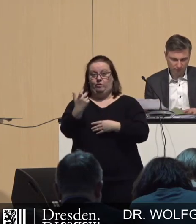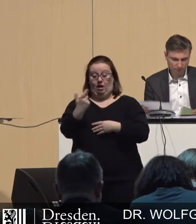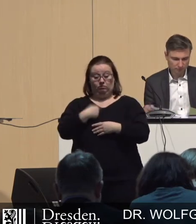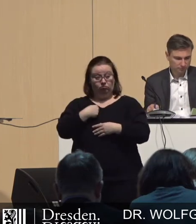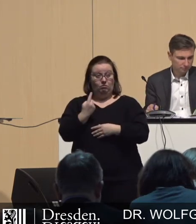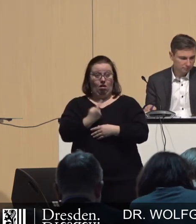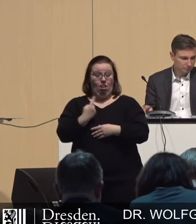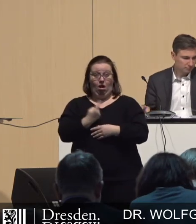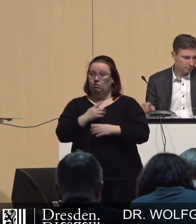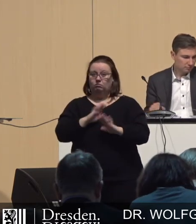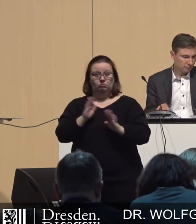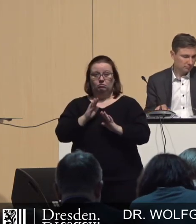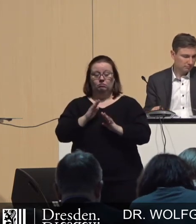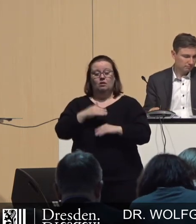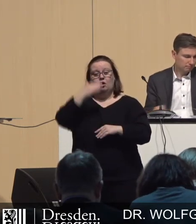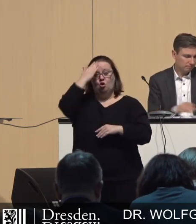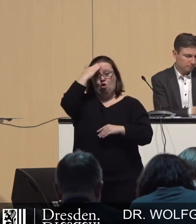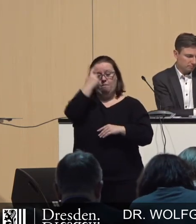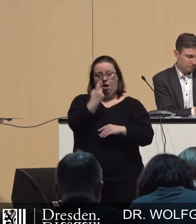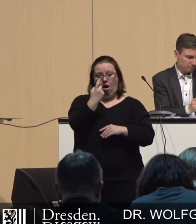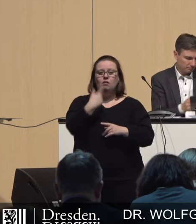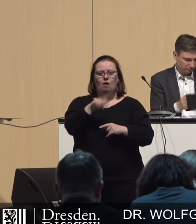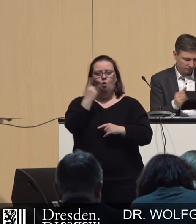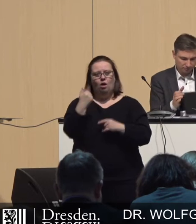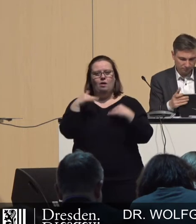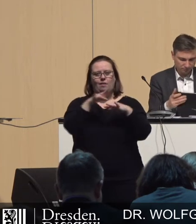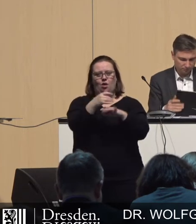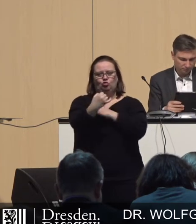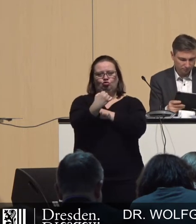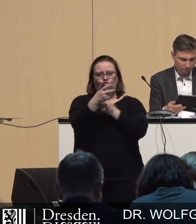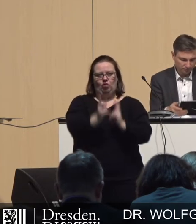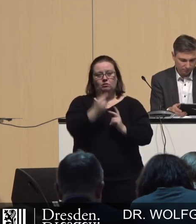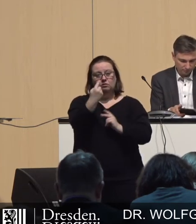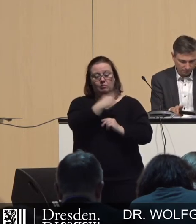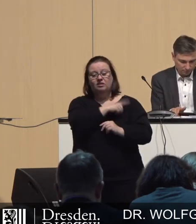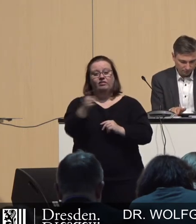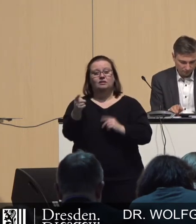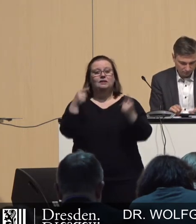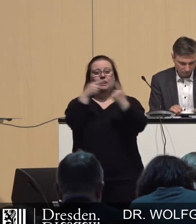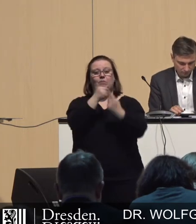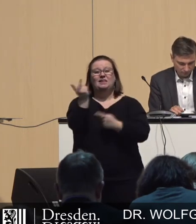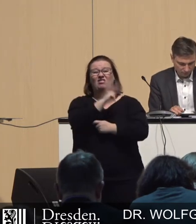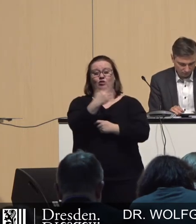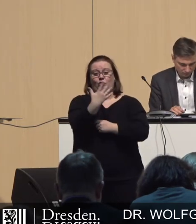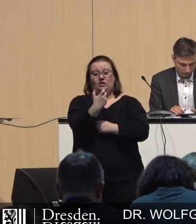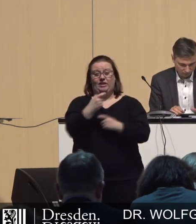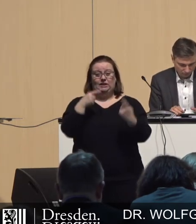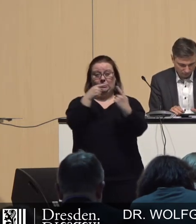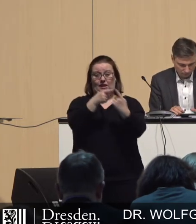da. Kopenhagen, eine wachsende Millionenstadt, will die Klimaneutralität bis 2025